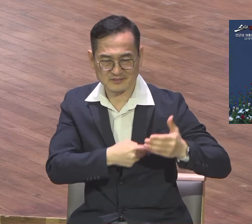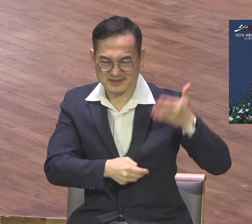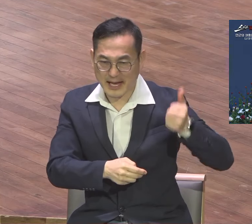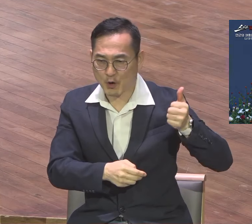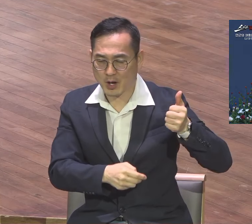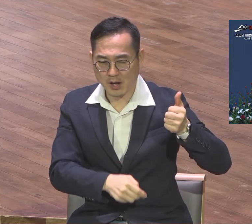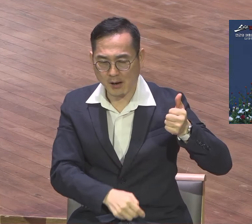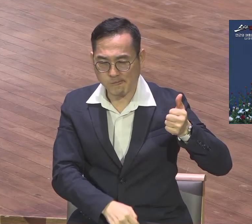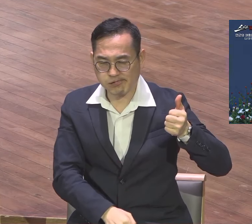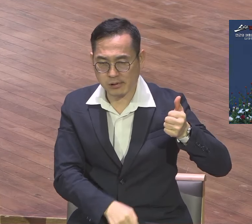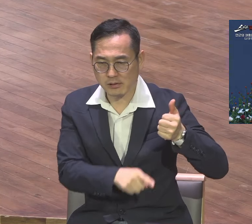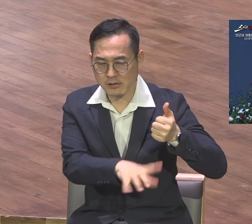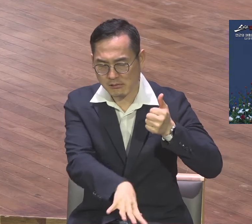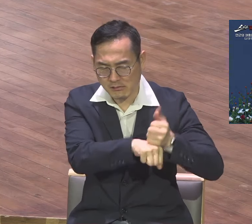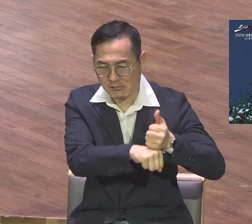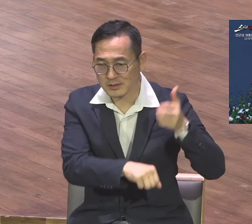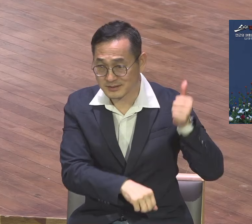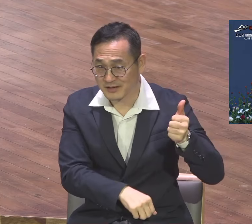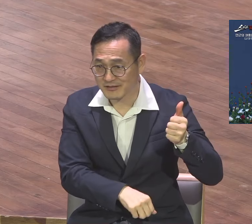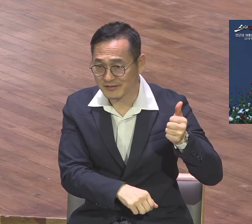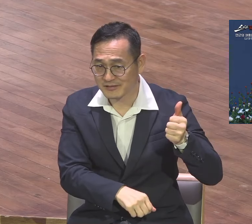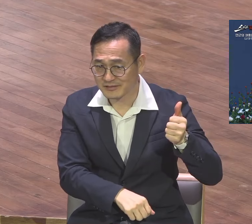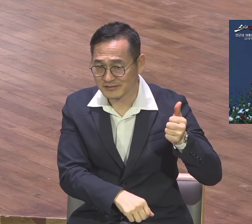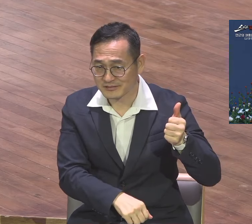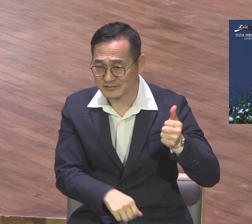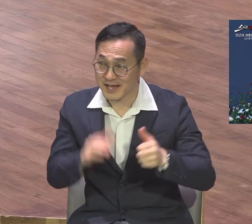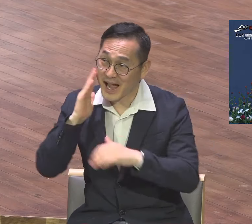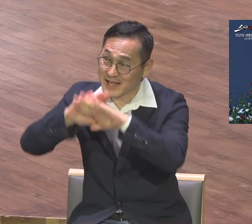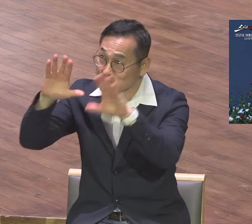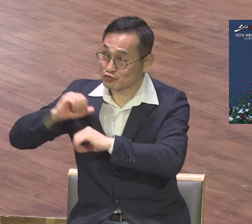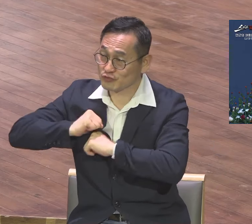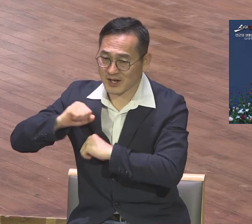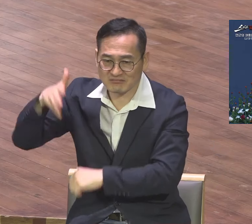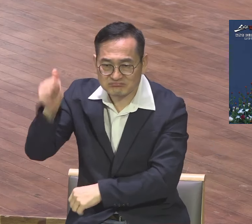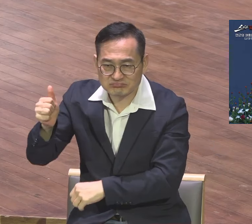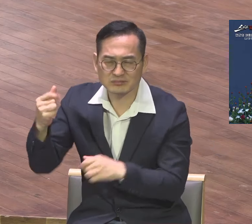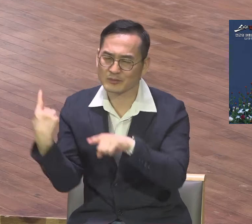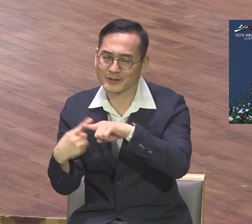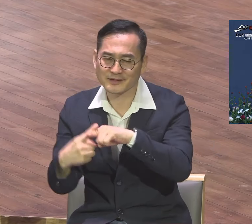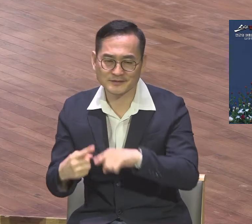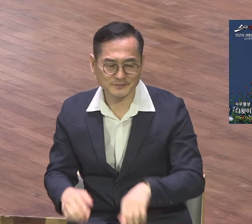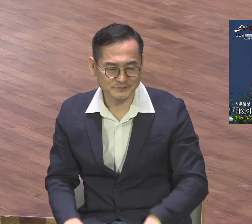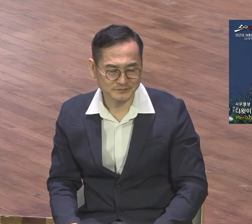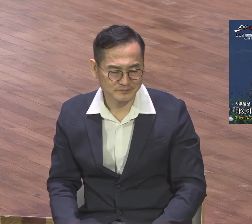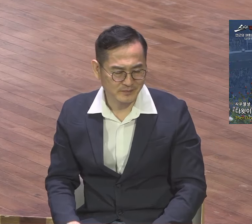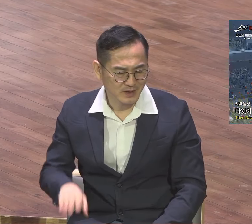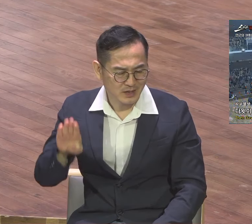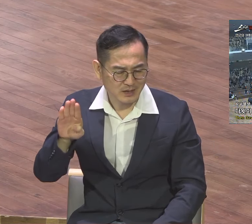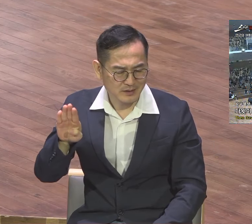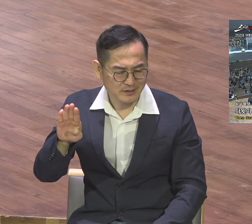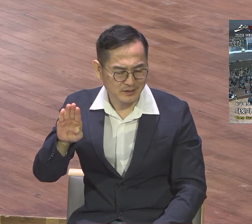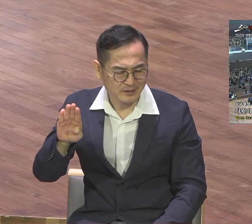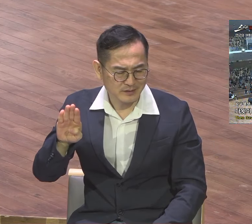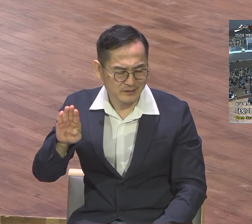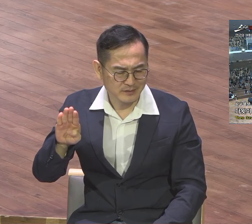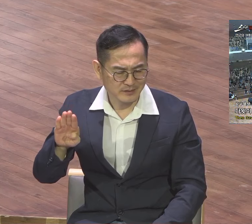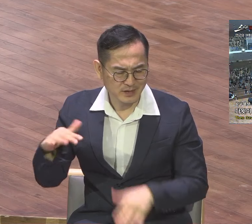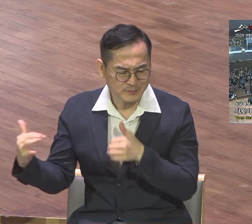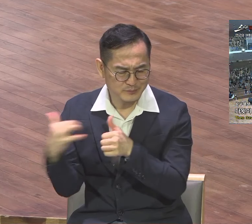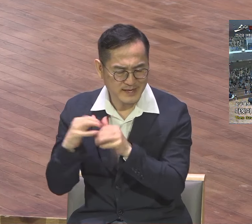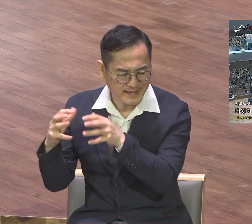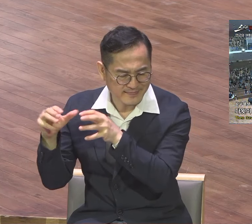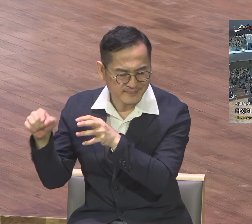가지고 있어요. 사무엘상 17장 45절로 47절에 보면 다윗이 블레셋의 골리앗과 일전으로